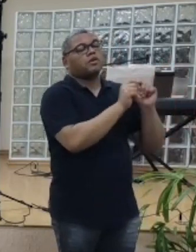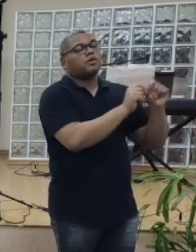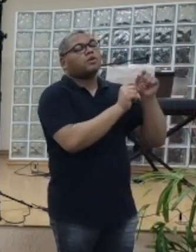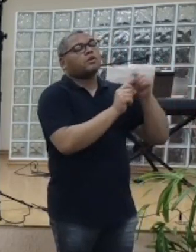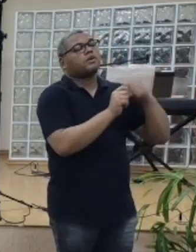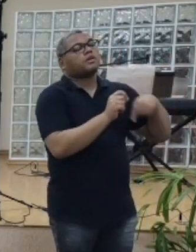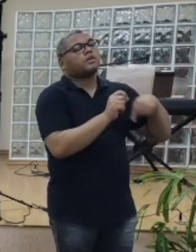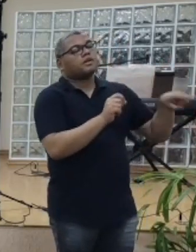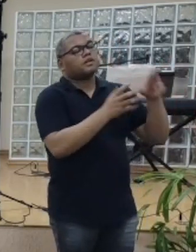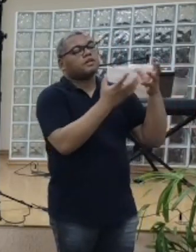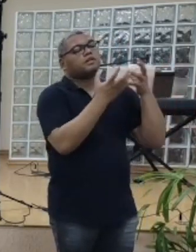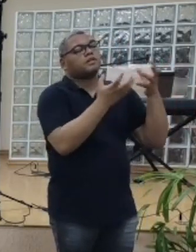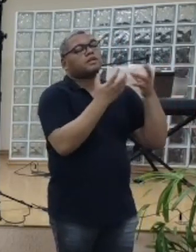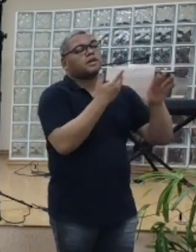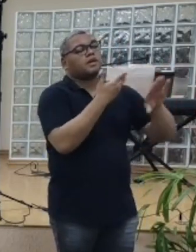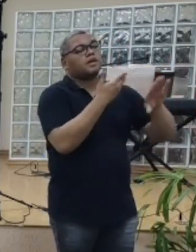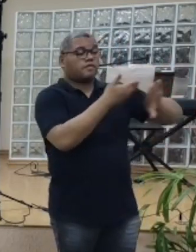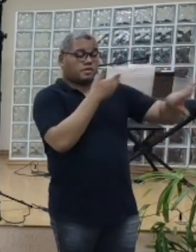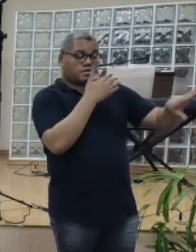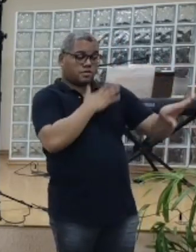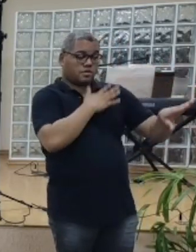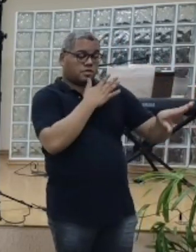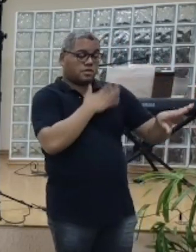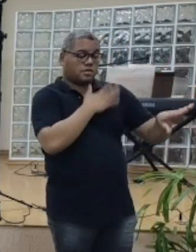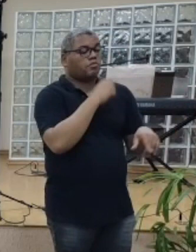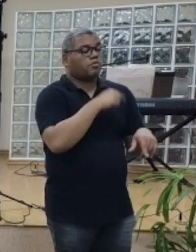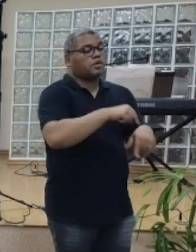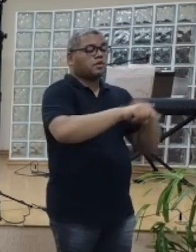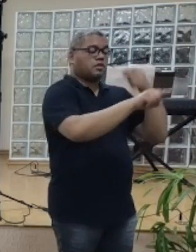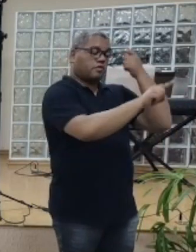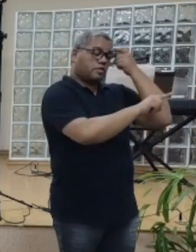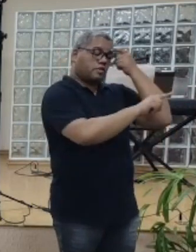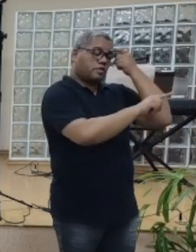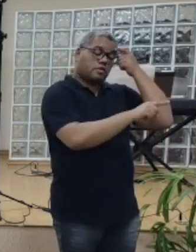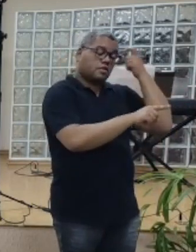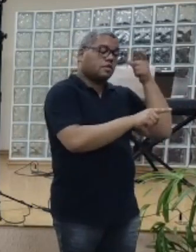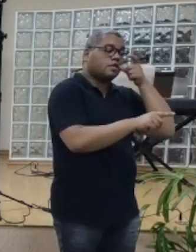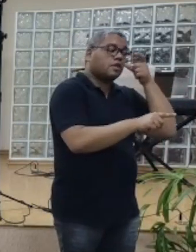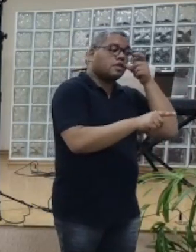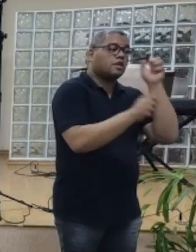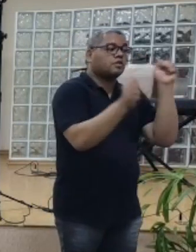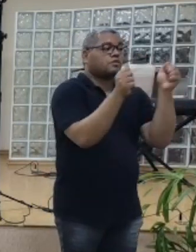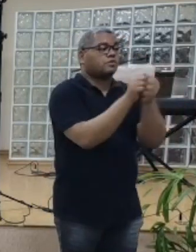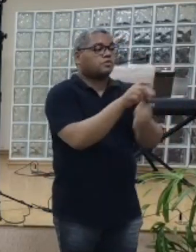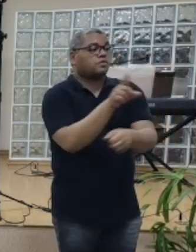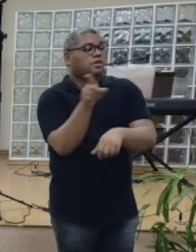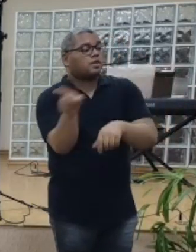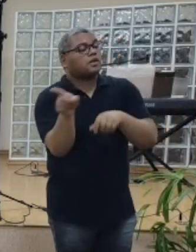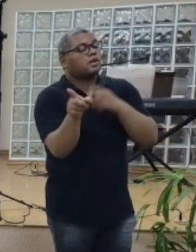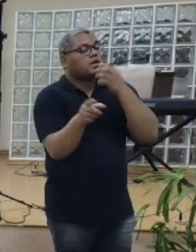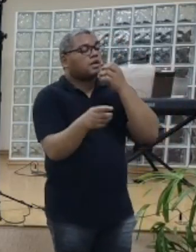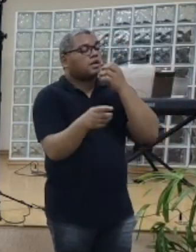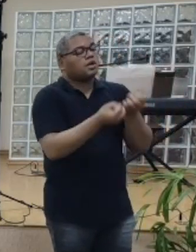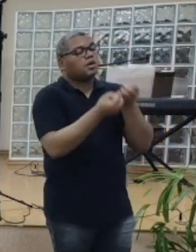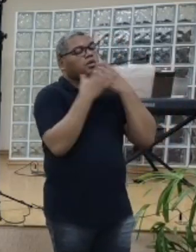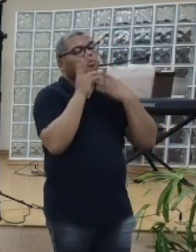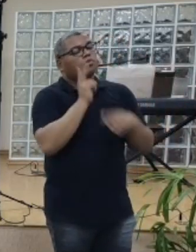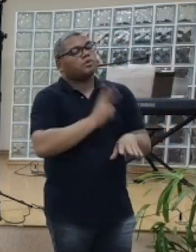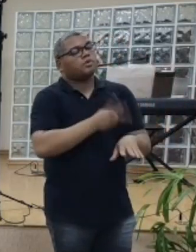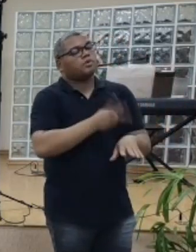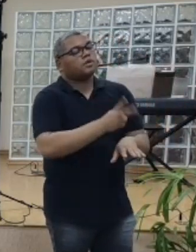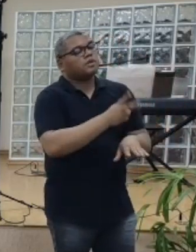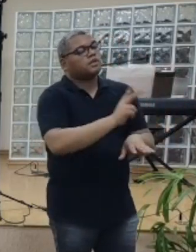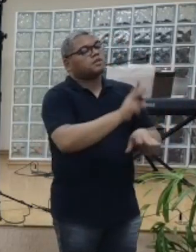é afastar vocês de mim, para que vocês se interessem por eles. É bom ser sempre zeloso